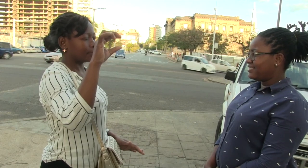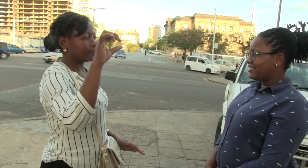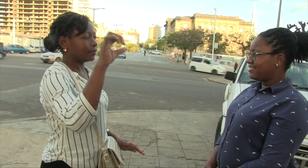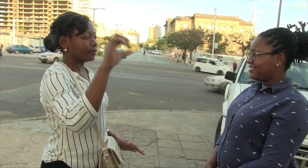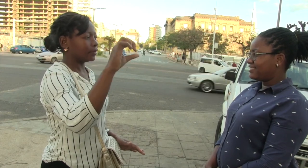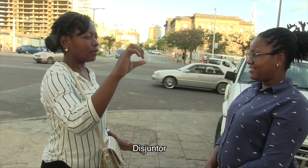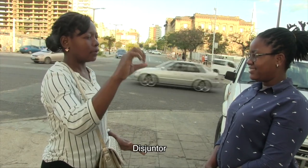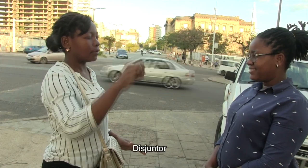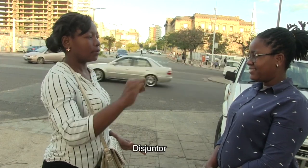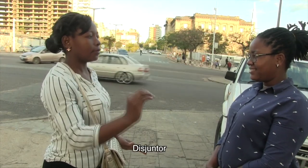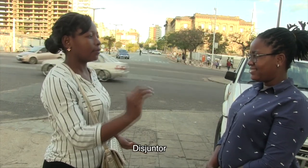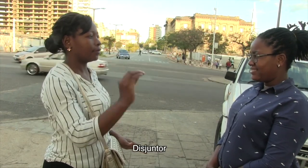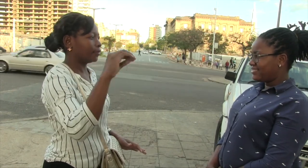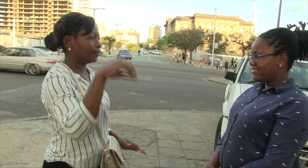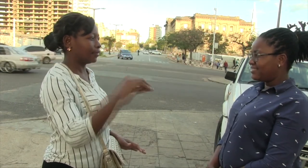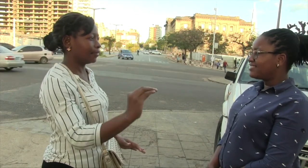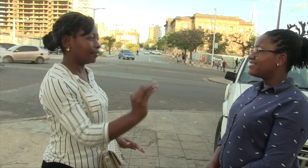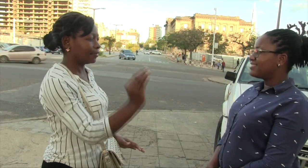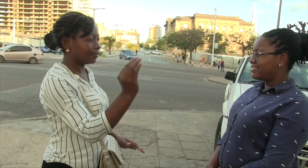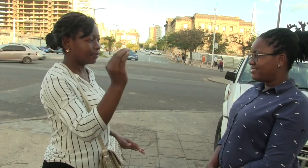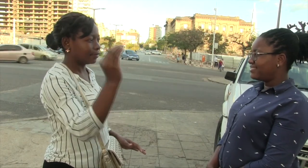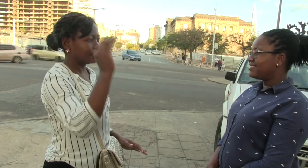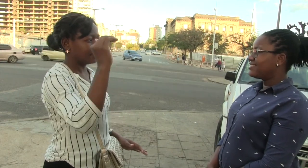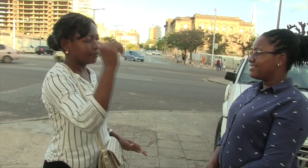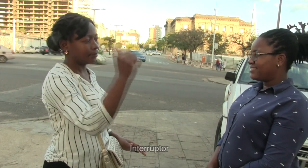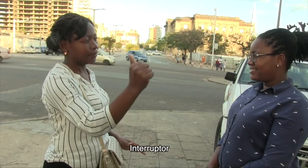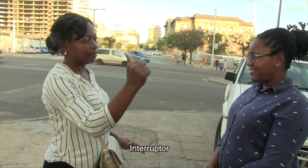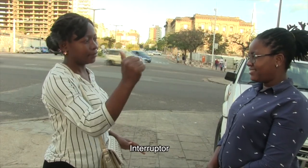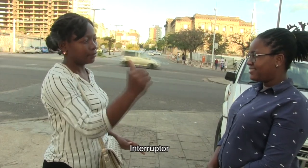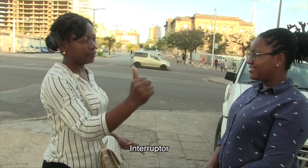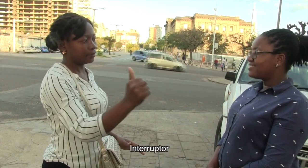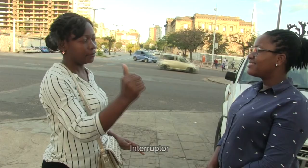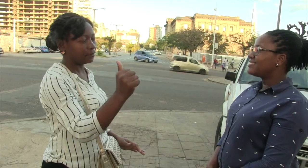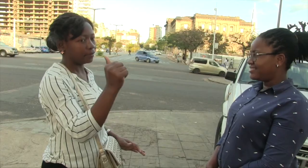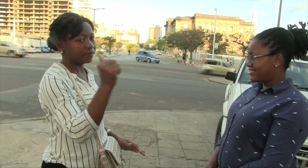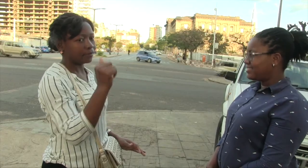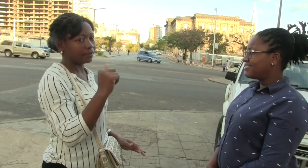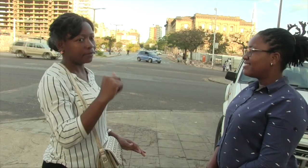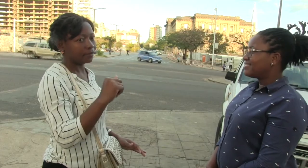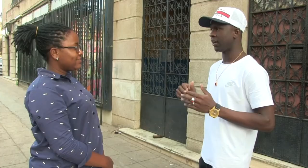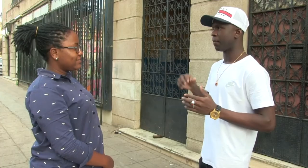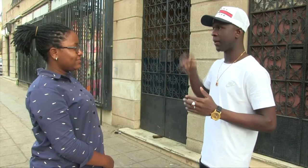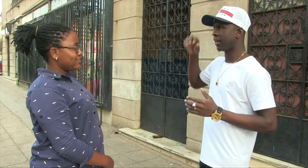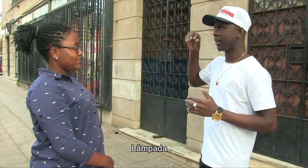disjuntor, interruptor,